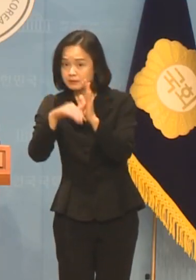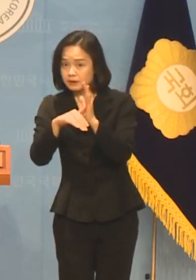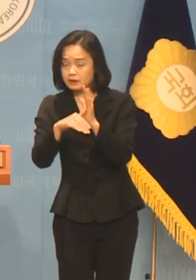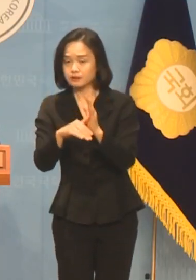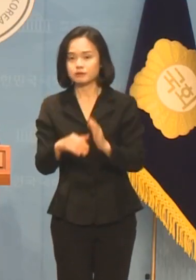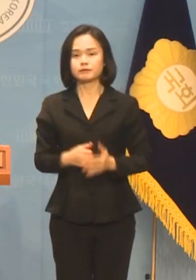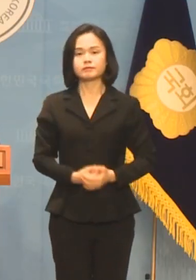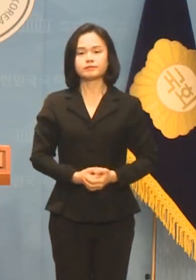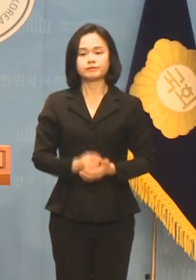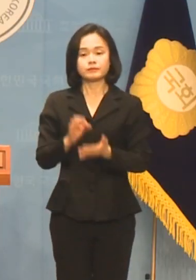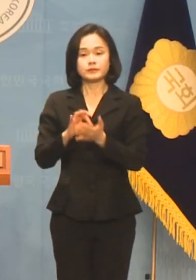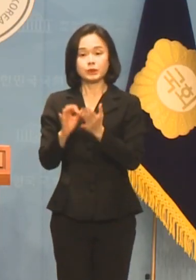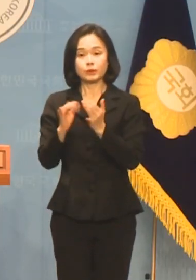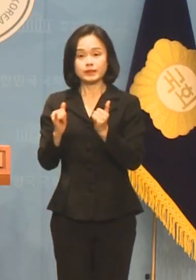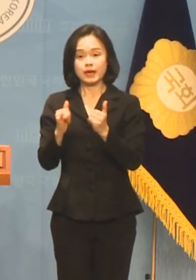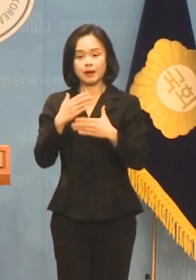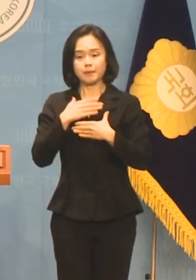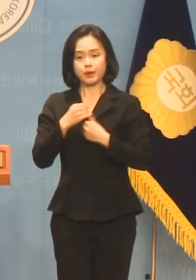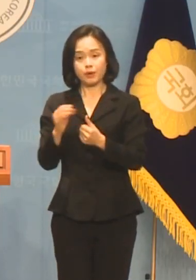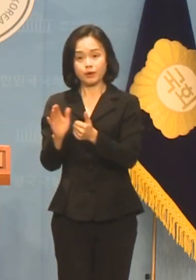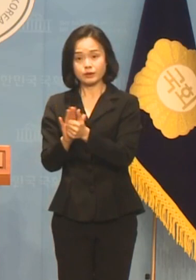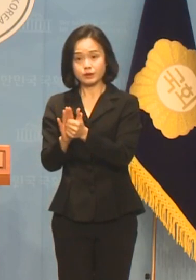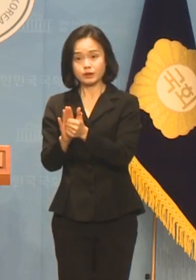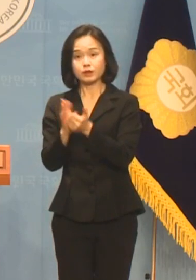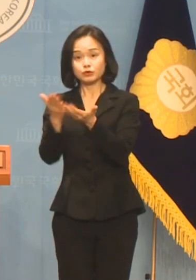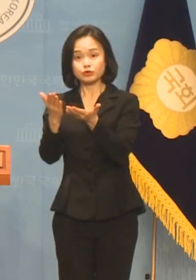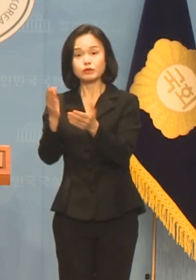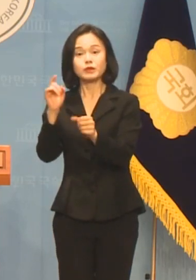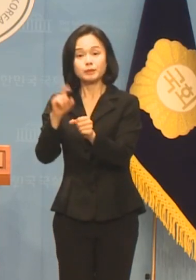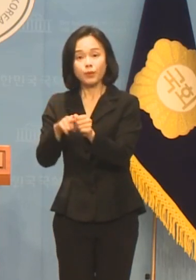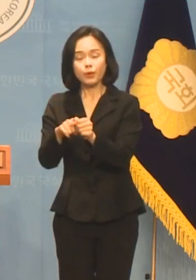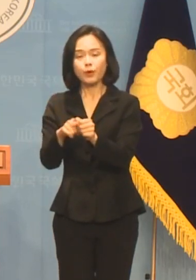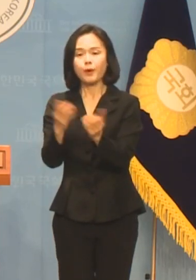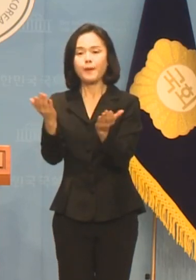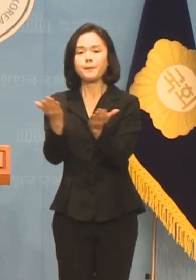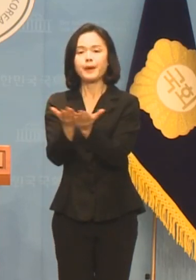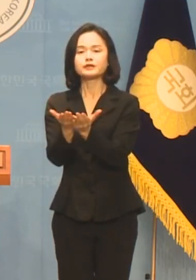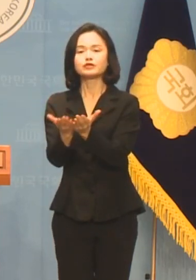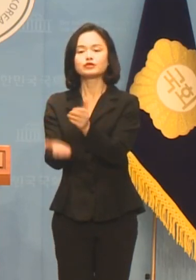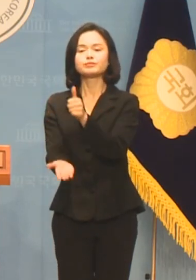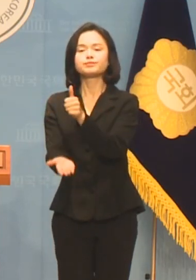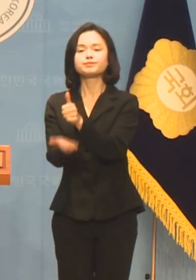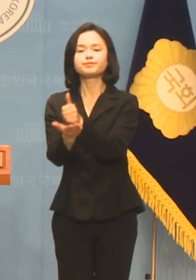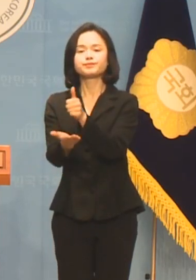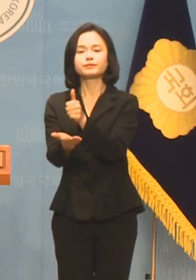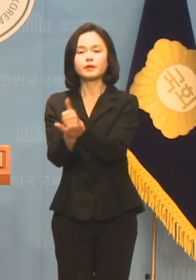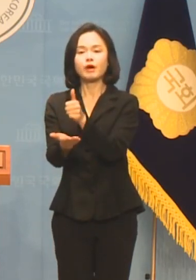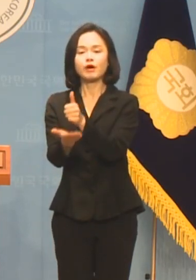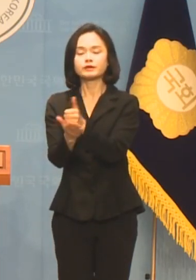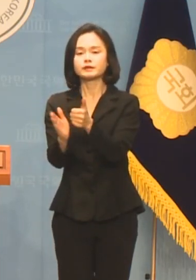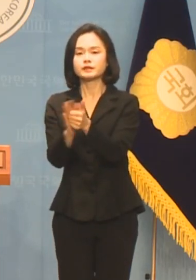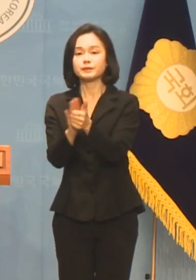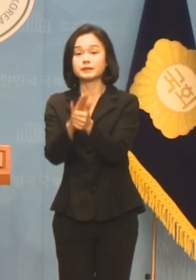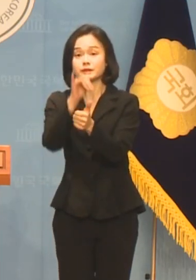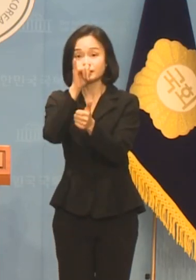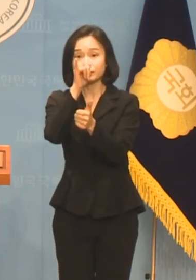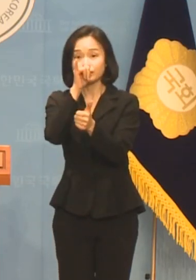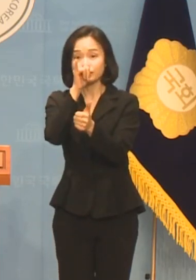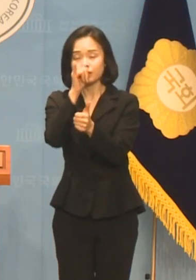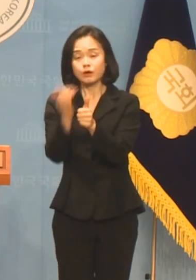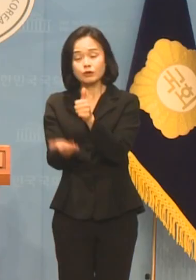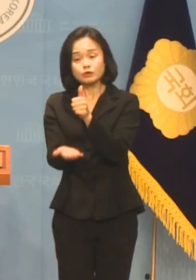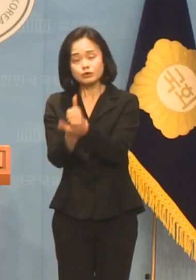도모하고자 맞춤형이라는 목적을 위해 추천 서비스가 존재합니다. 추천 서비스를 위한 알고리즘은